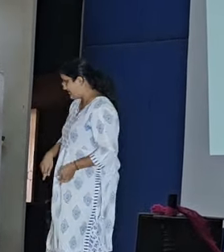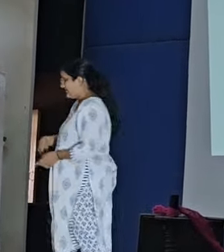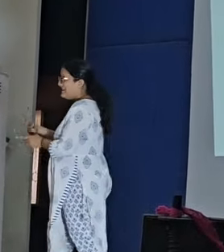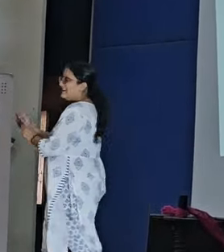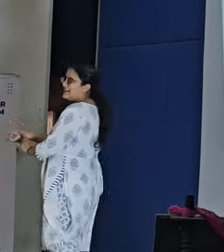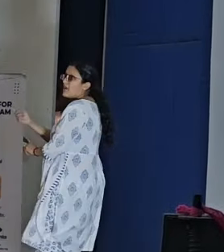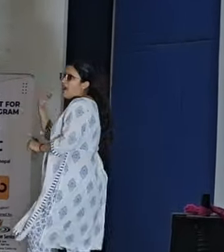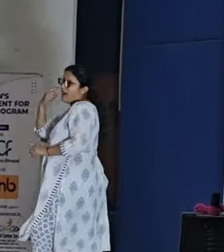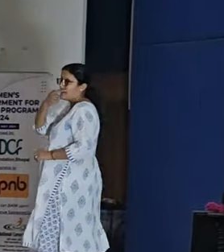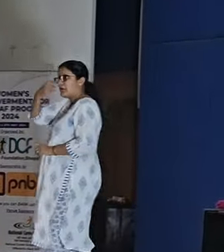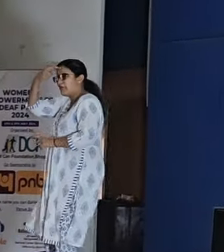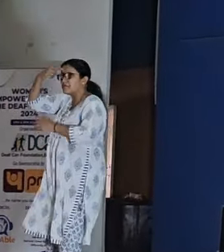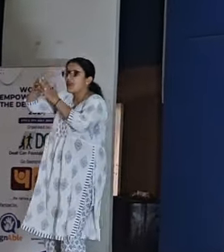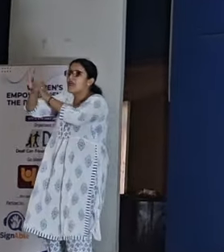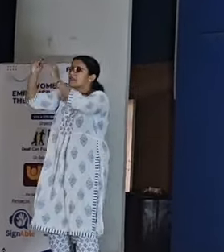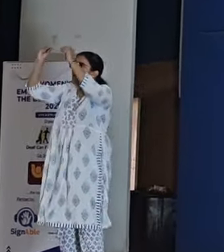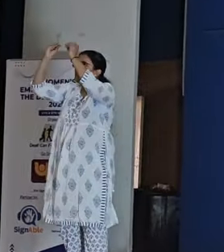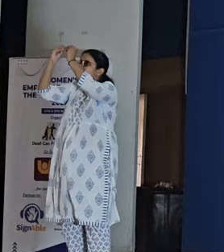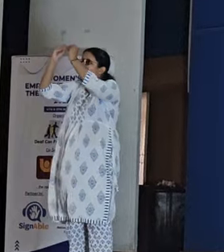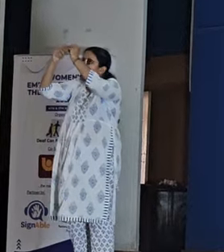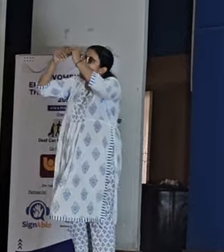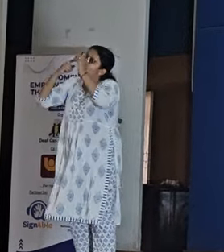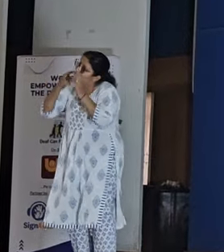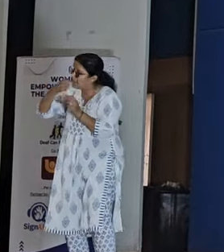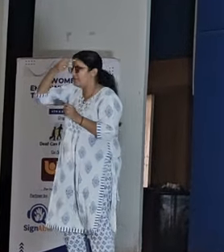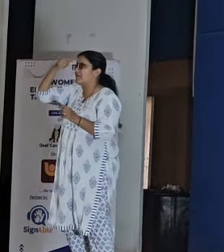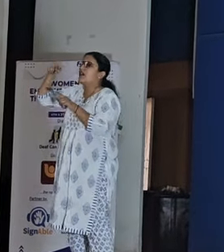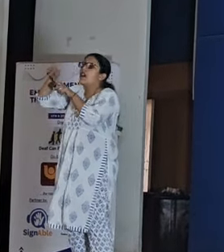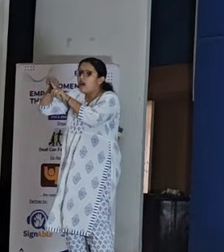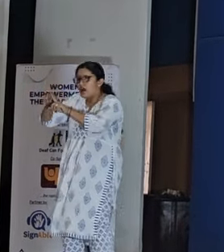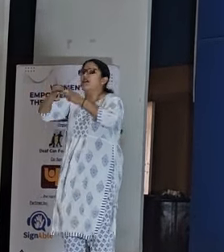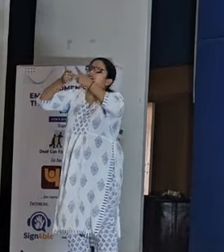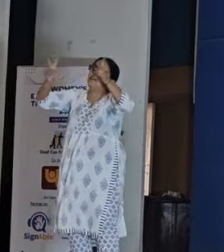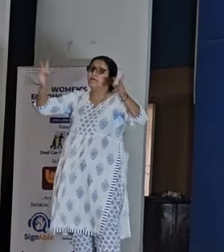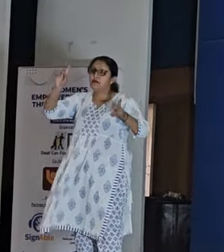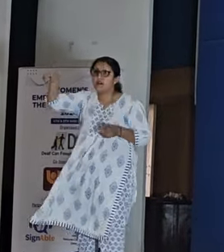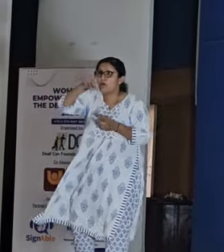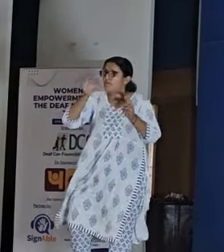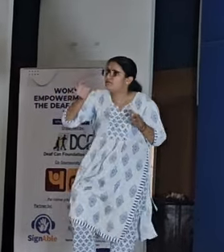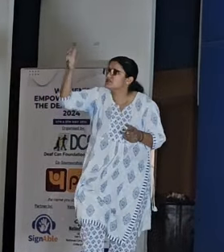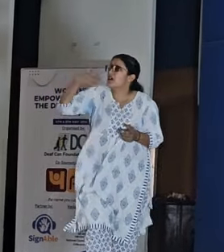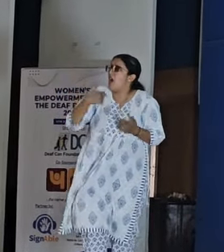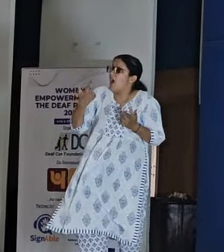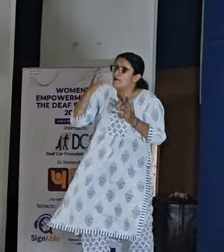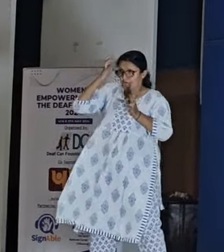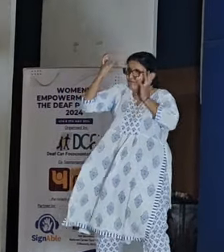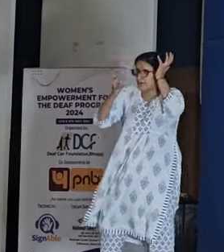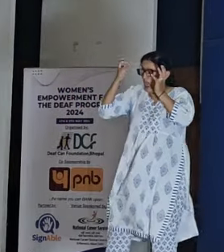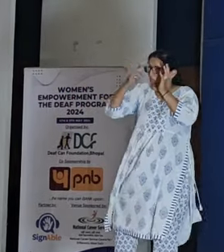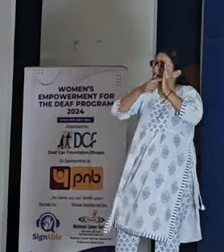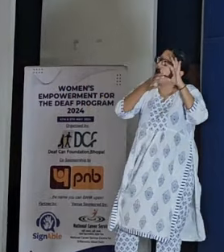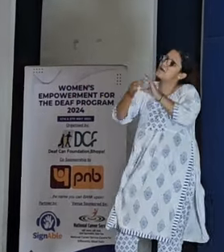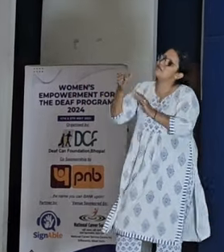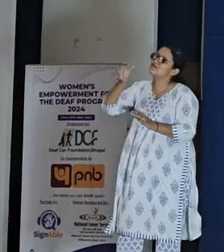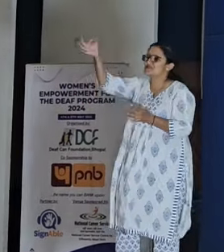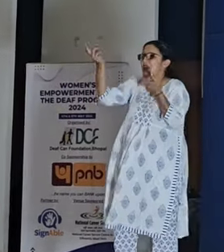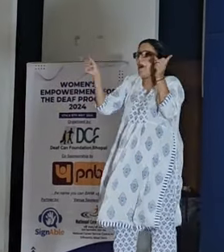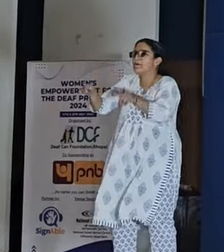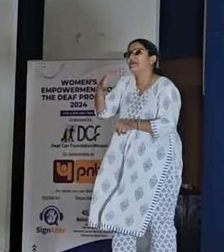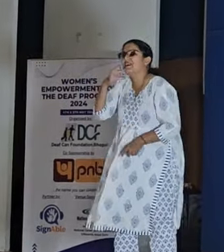हो, जेनेटिकली हो, ठीक है, इट्स ओके, फाइन है। अगर आपको एक्सीडेंट है तो आप ज्यादा इतना सोचिए ना, या